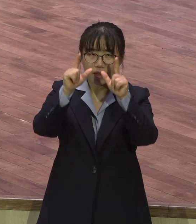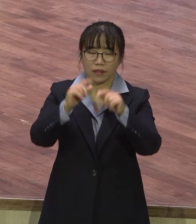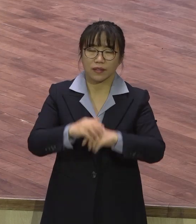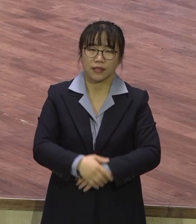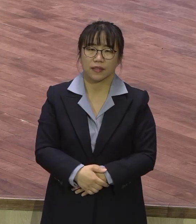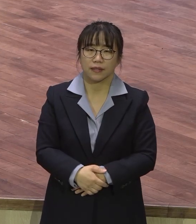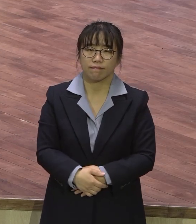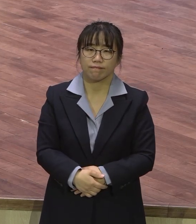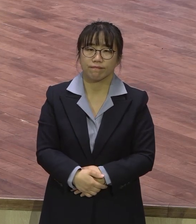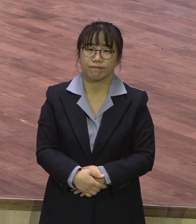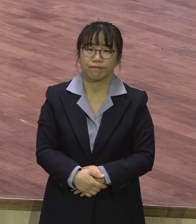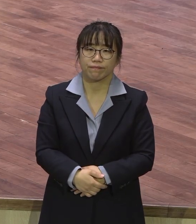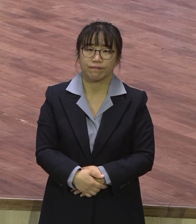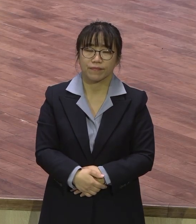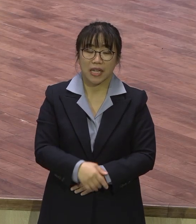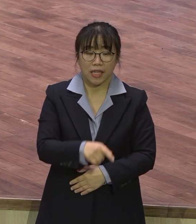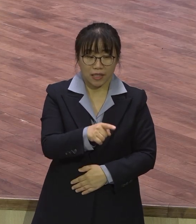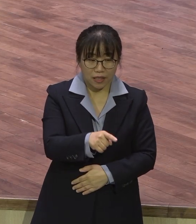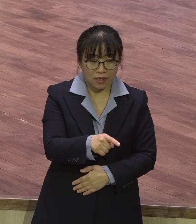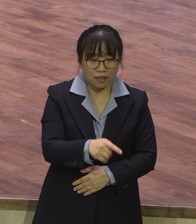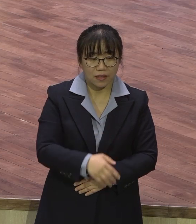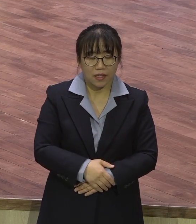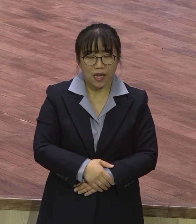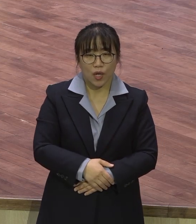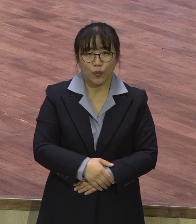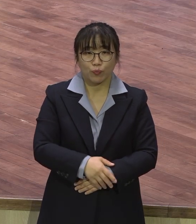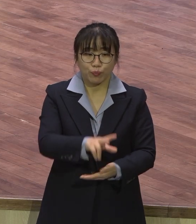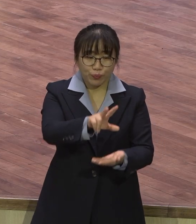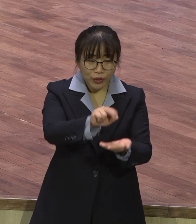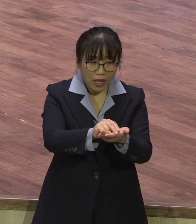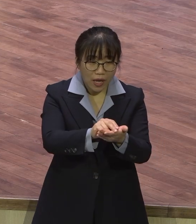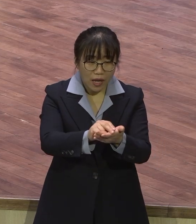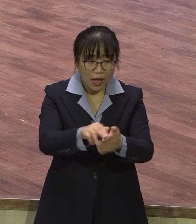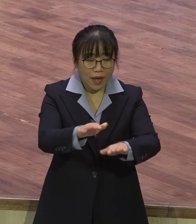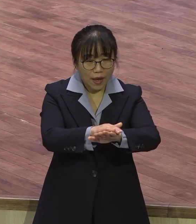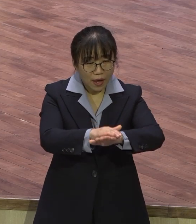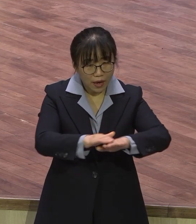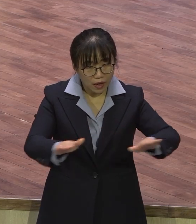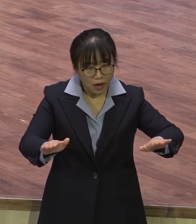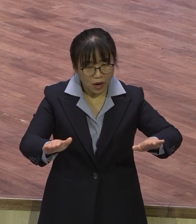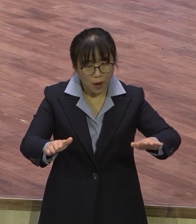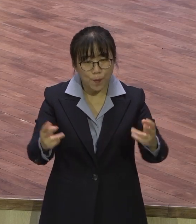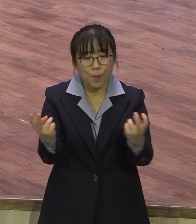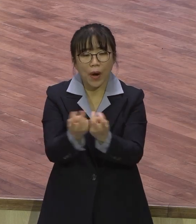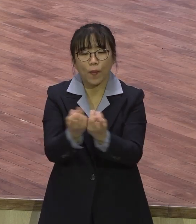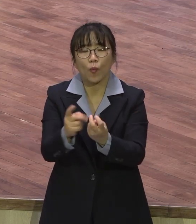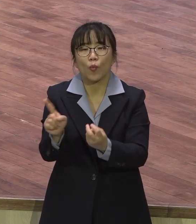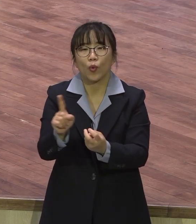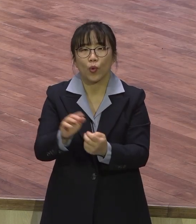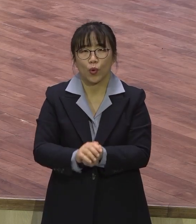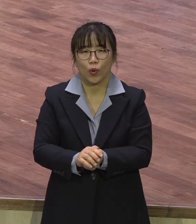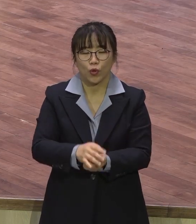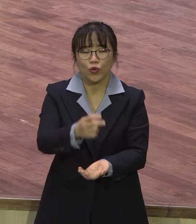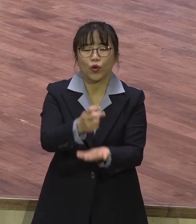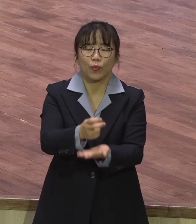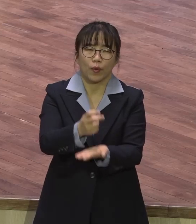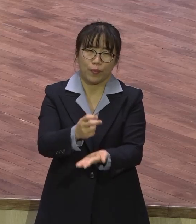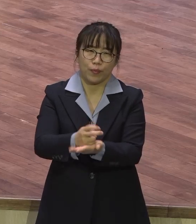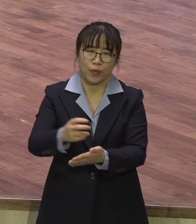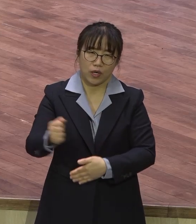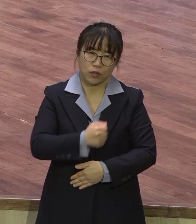해주는 거예요 그리고 그 문제를 해결할 수 있는 길 그 방향 전환을 시켜주는 것이 율법이에요